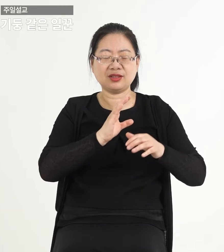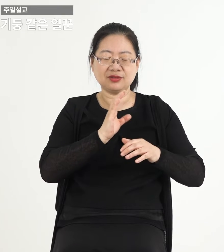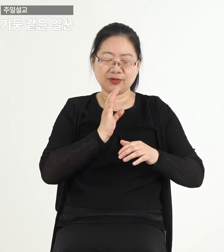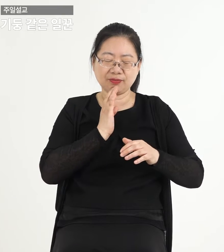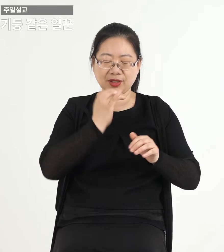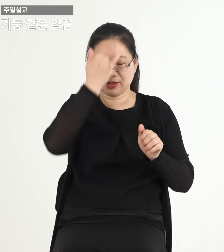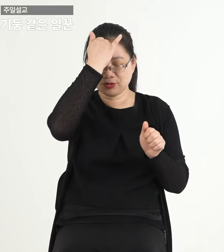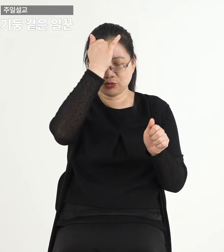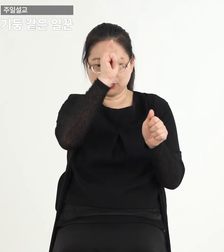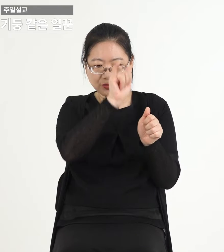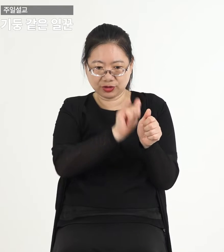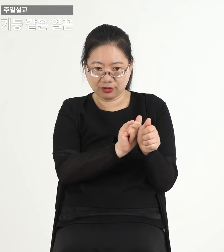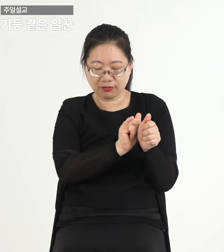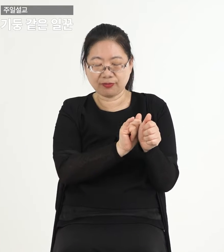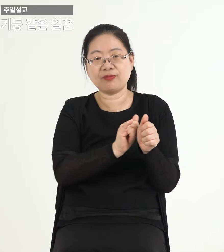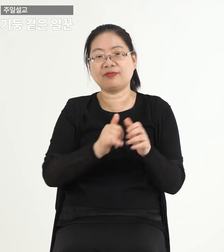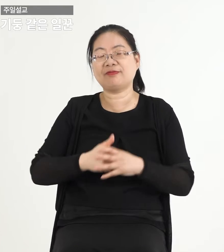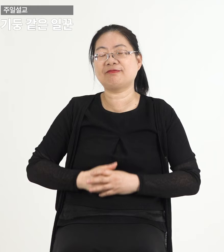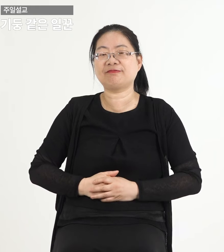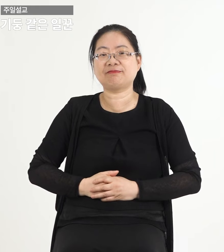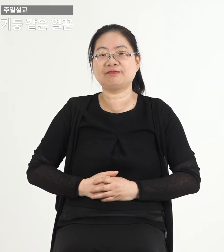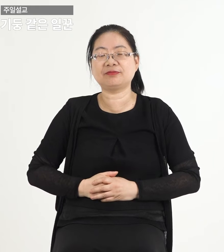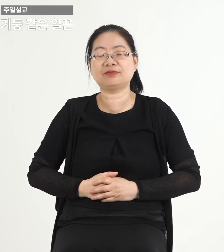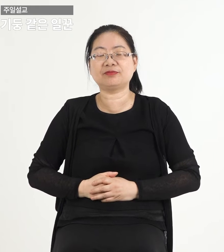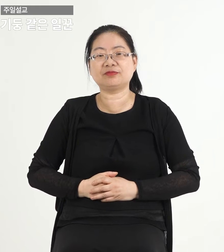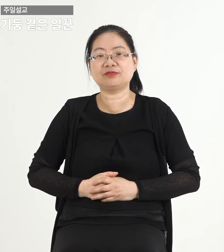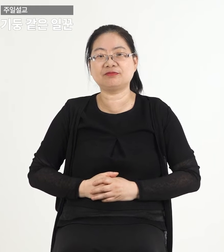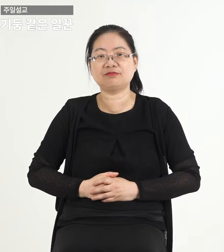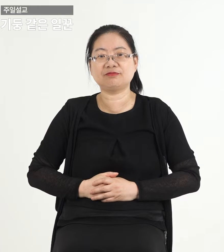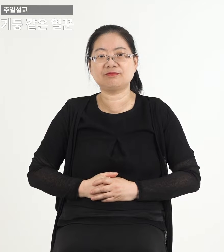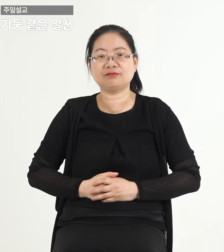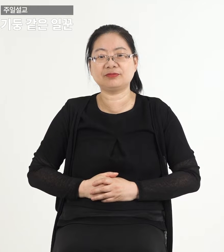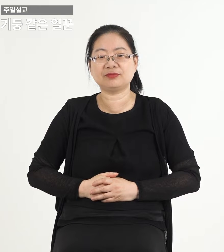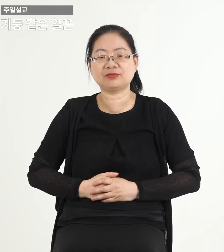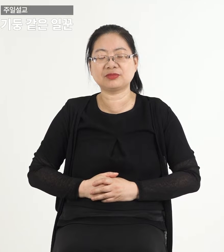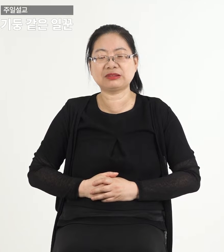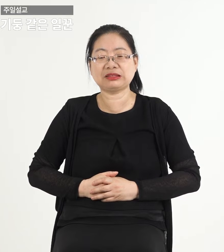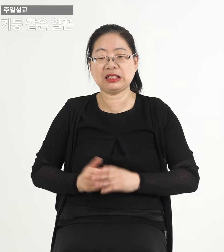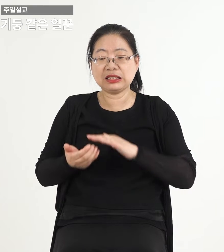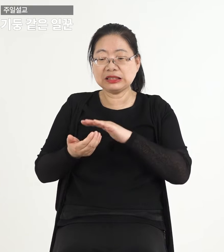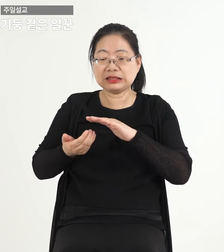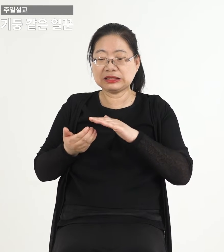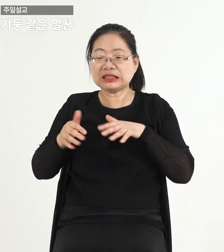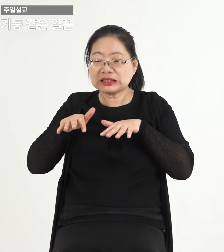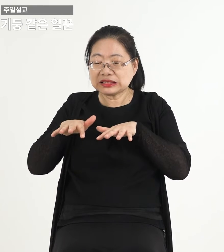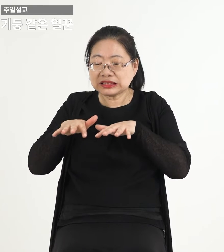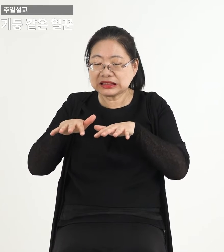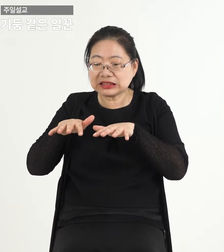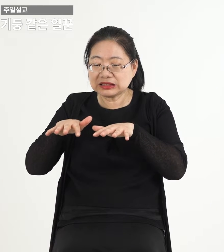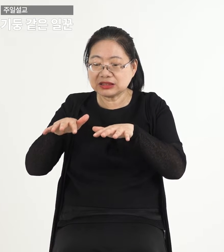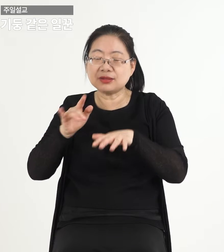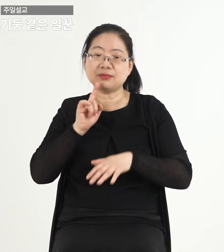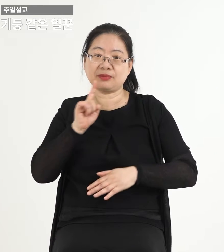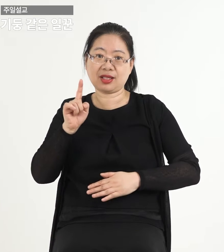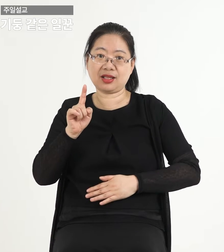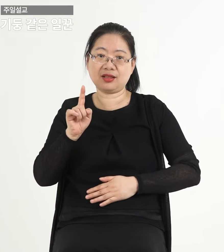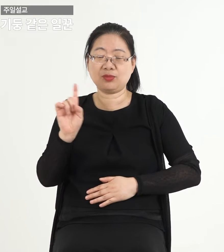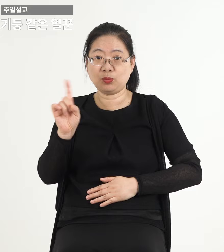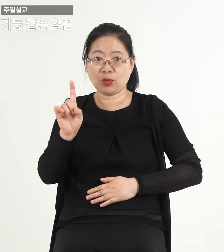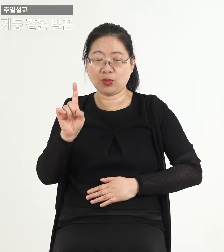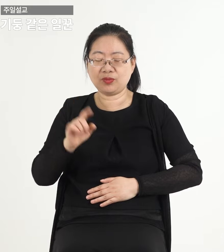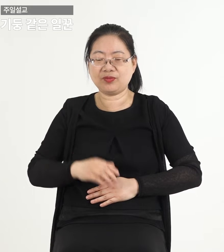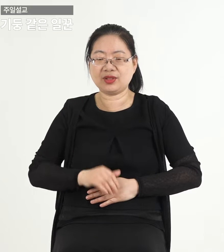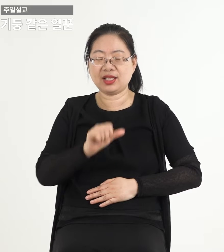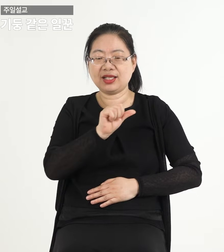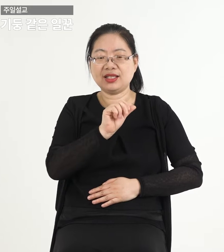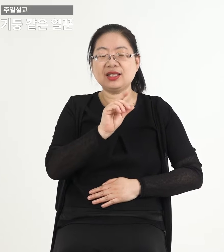하나였습니다. 자, 그런데 방금 지진을 얘기했어요. 그러니까 이 시대는